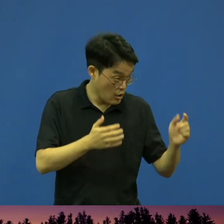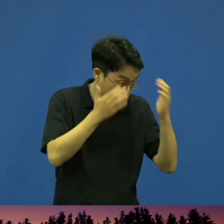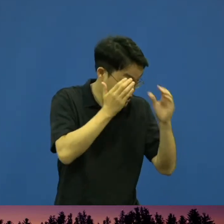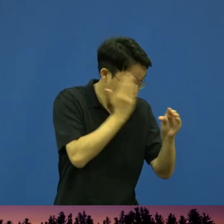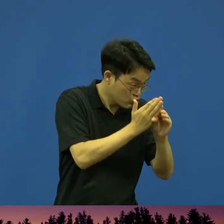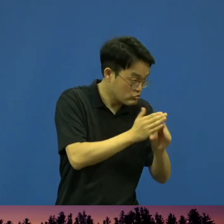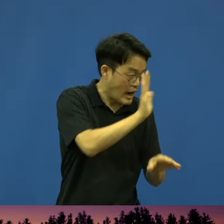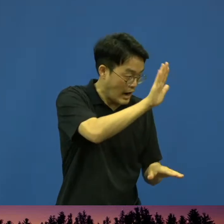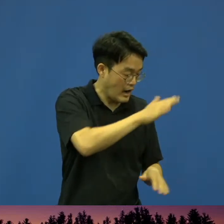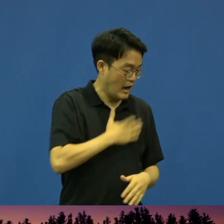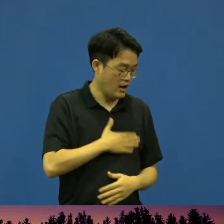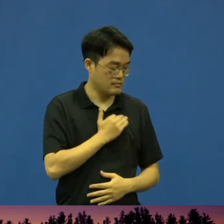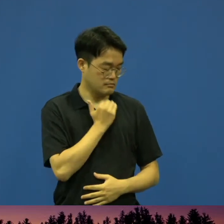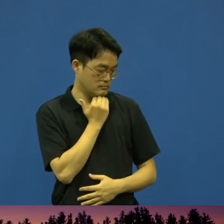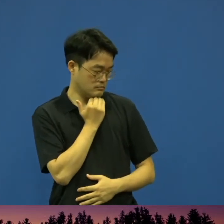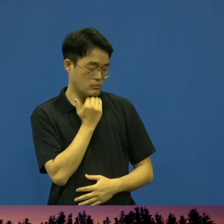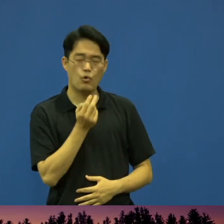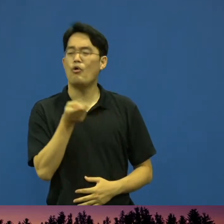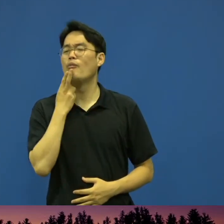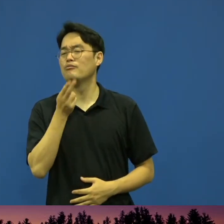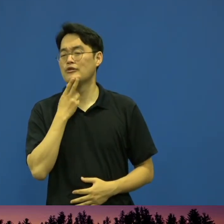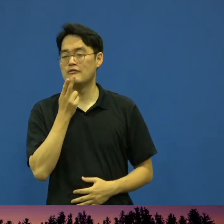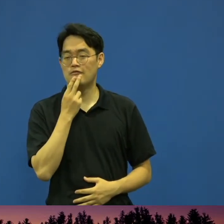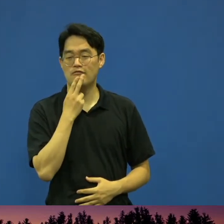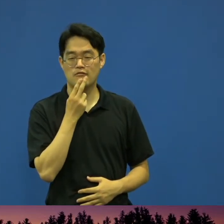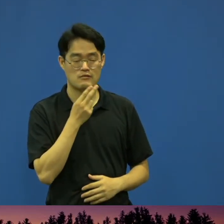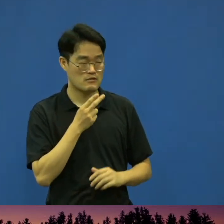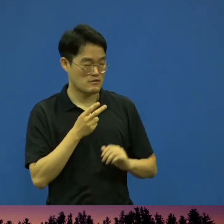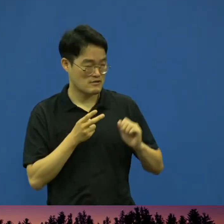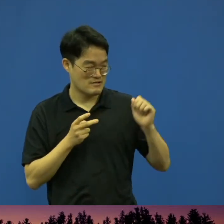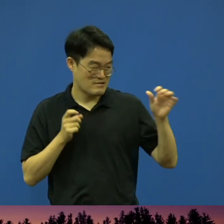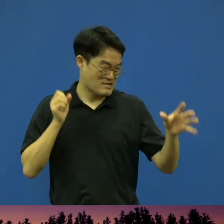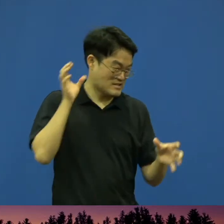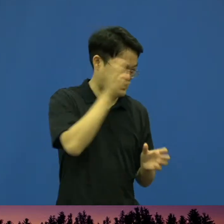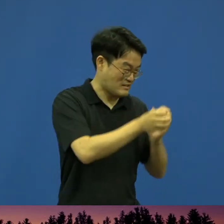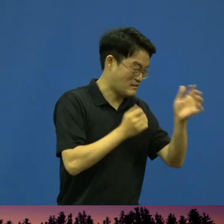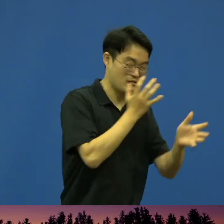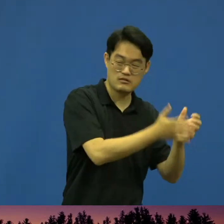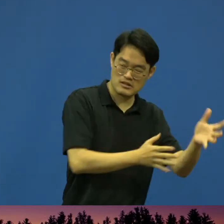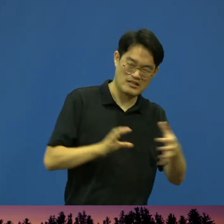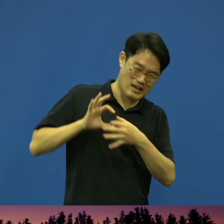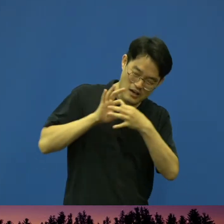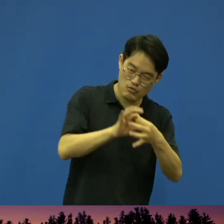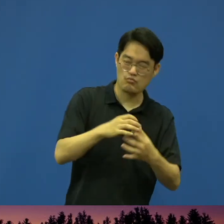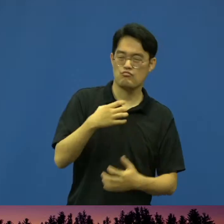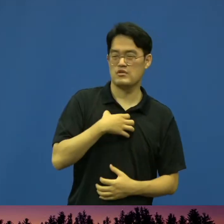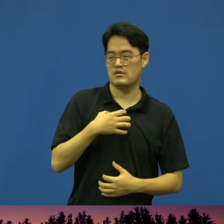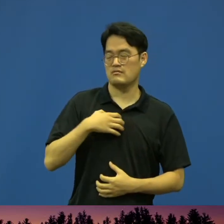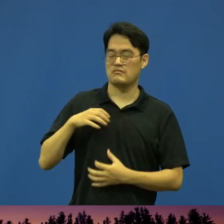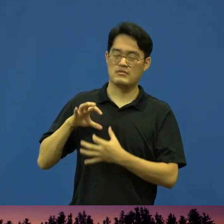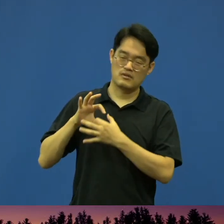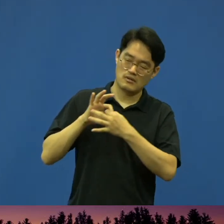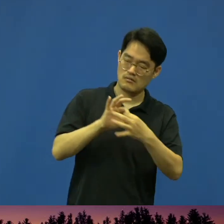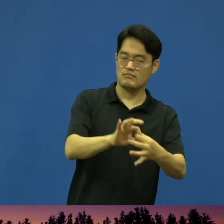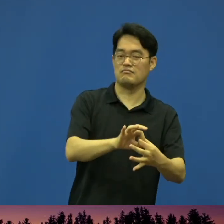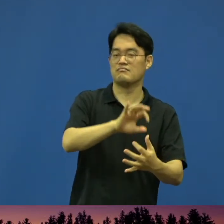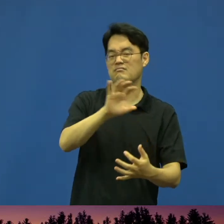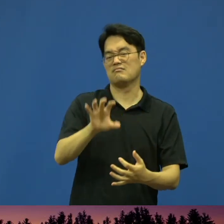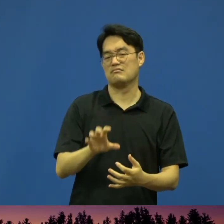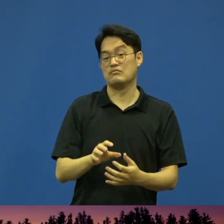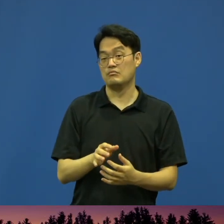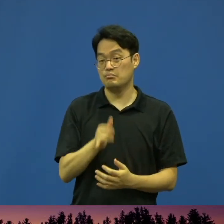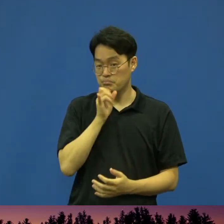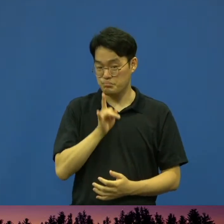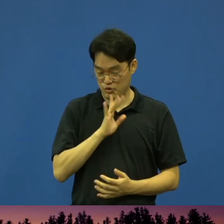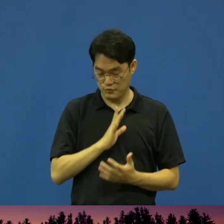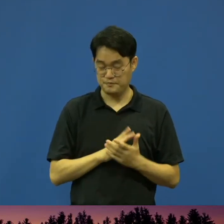위기가 찾아오면 그제서야 그 사람이 어떤 사람인지 우리는 알게 됩니다. 인생의 바람이